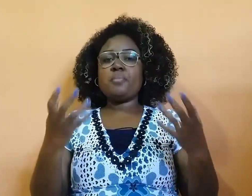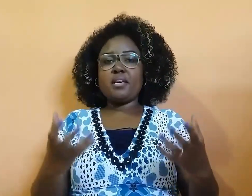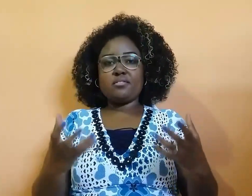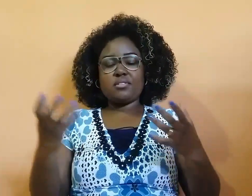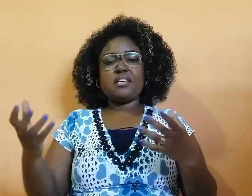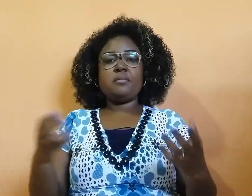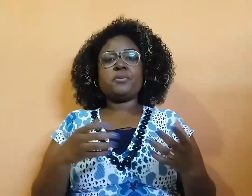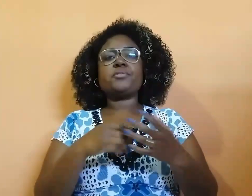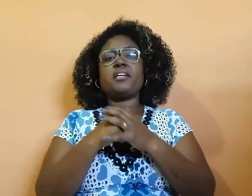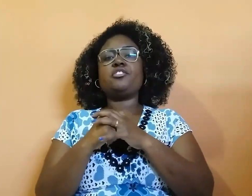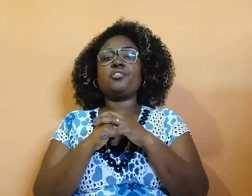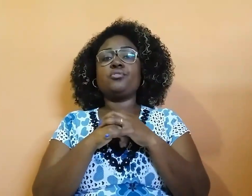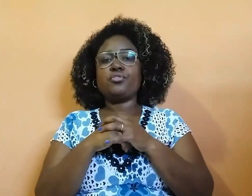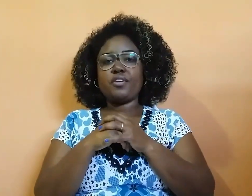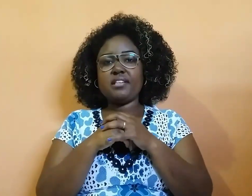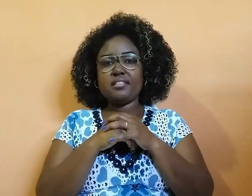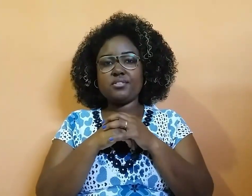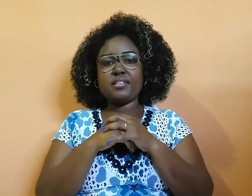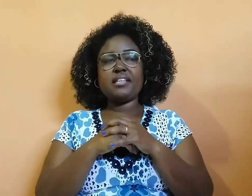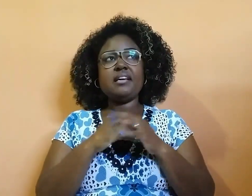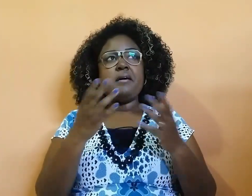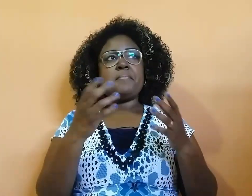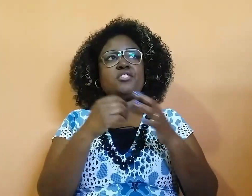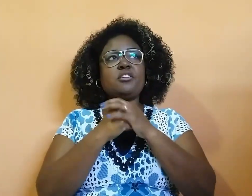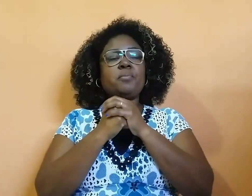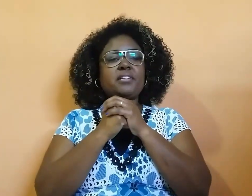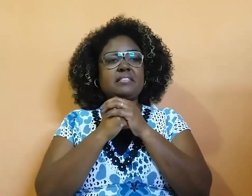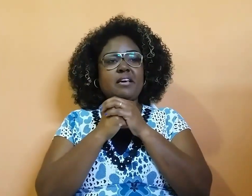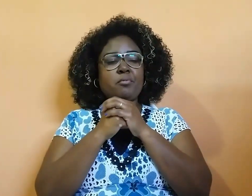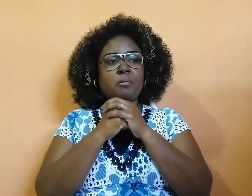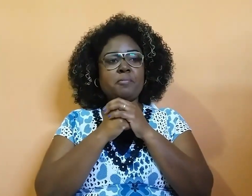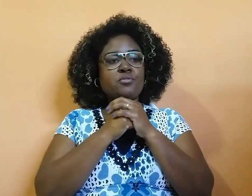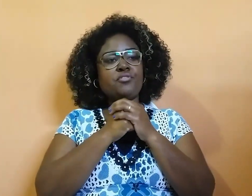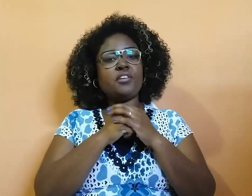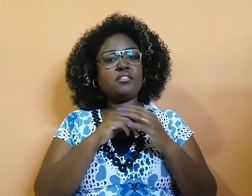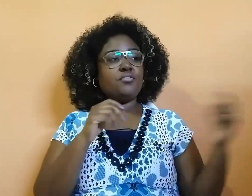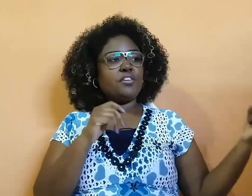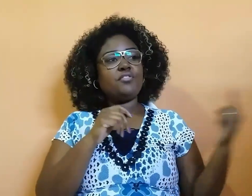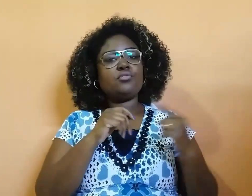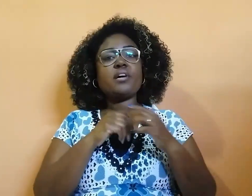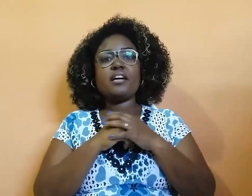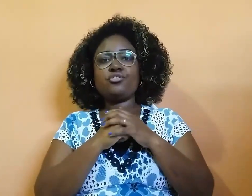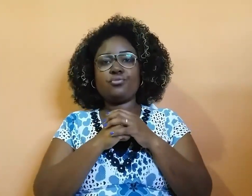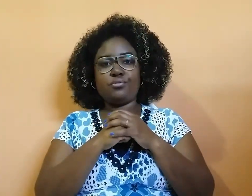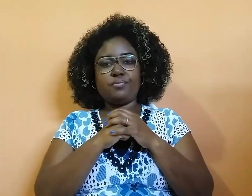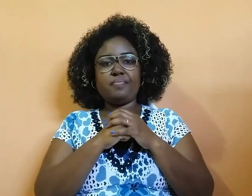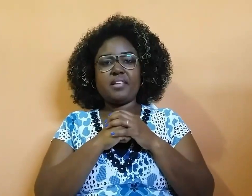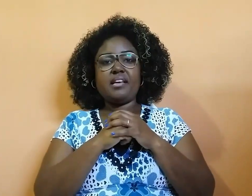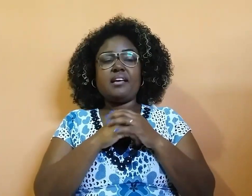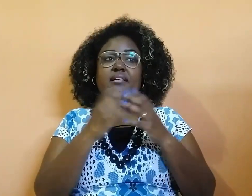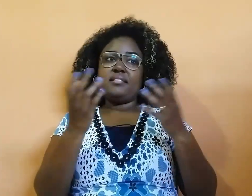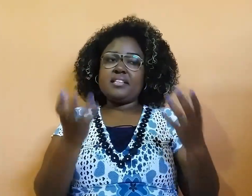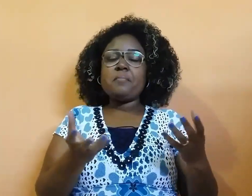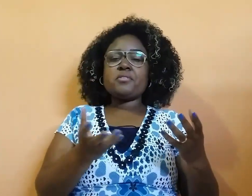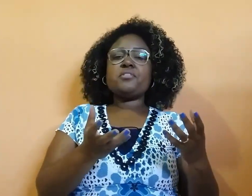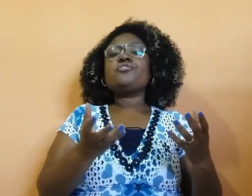daquele personagem que eu tô falando né imagina por exemplo uma pessoa falando que vem vindo um cachorro se a pessoa